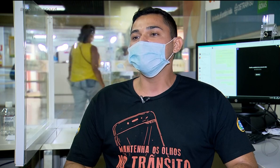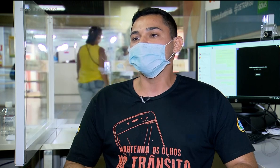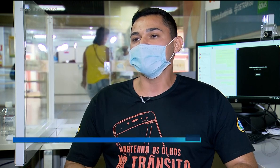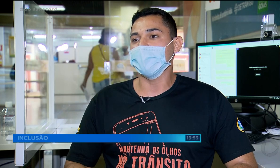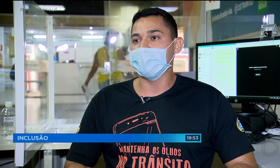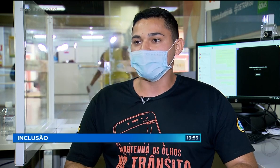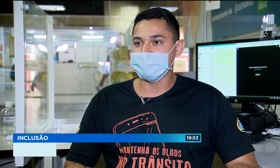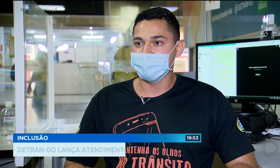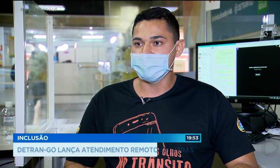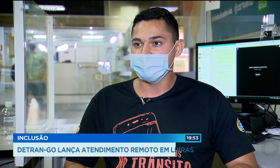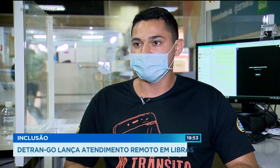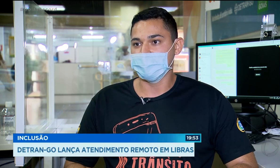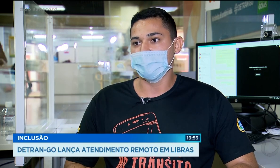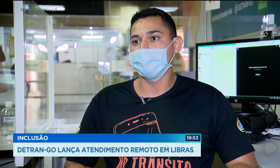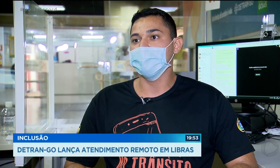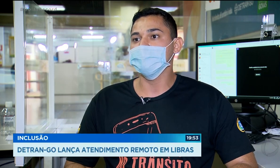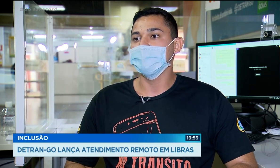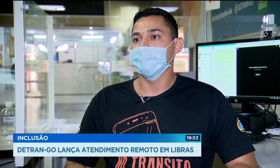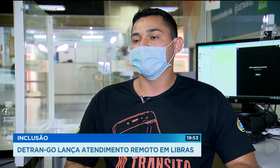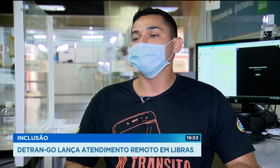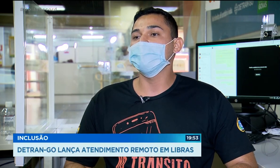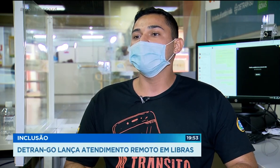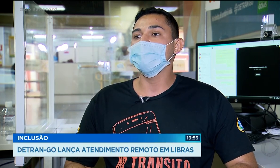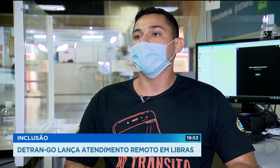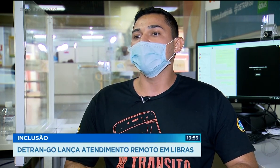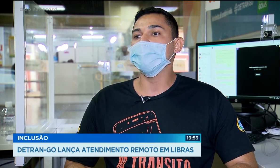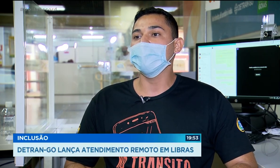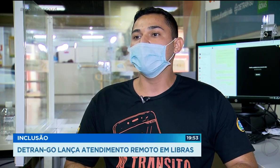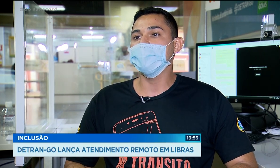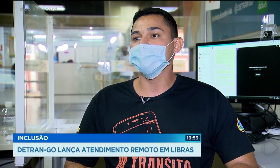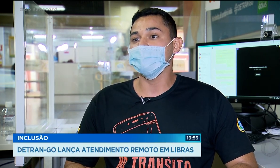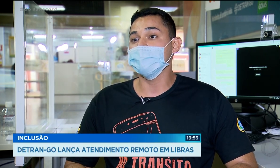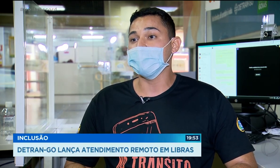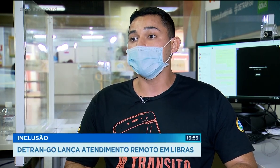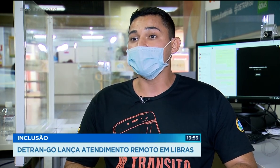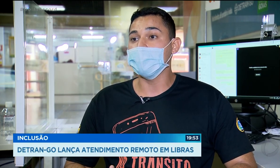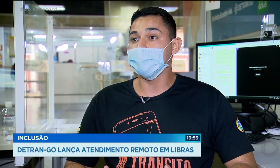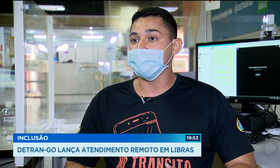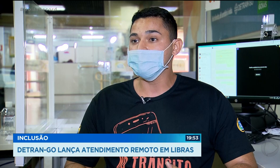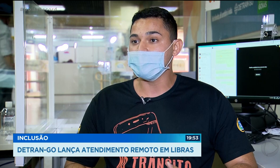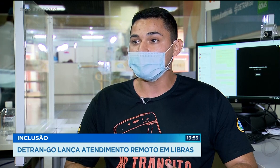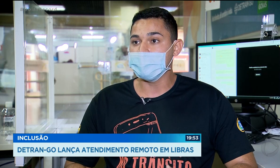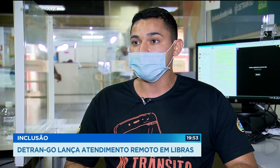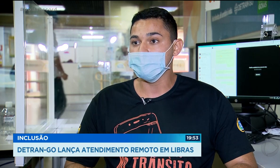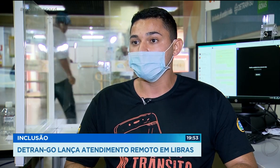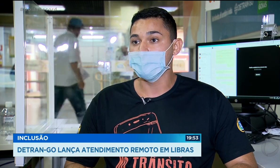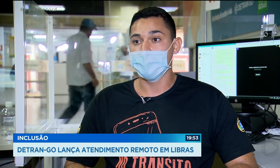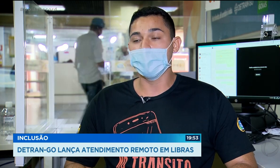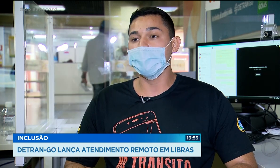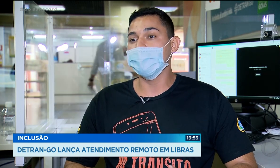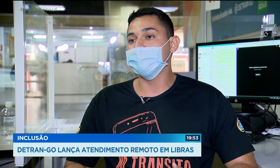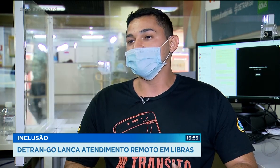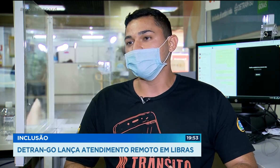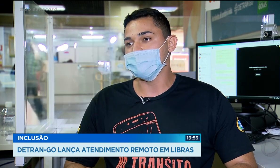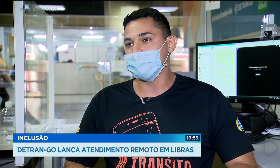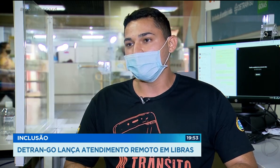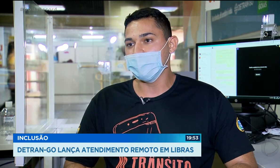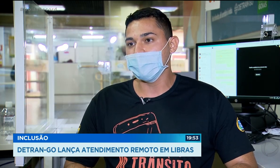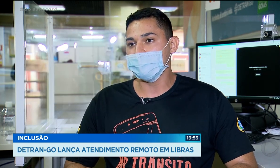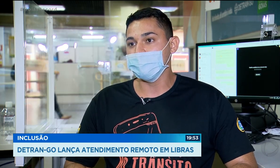se deslocar para saber isso. Ele pode ficar sabendo remotamente, ou às vezes acompanhar um processo, ou como fazer um agendamento.